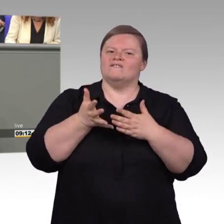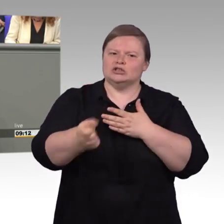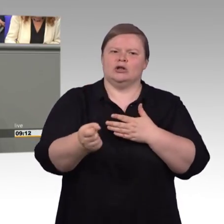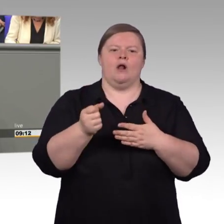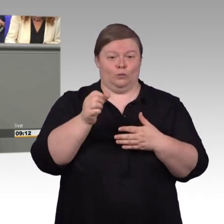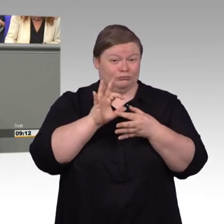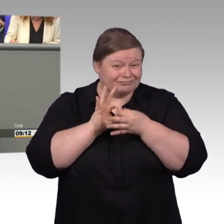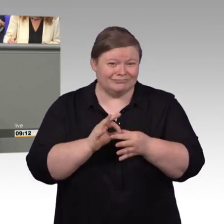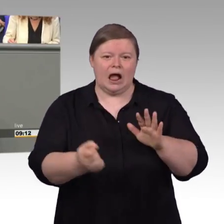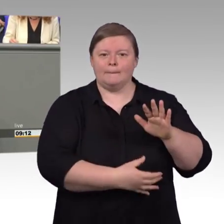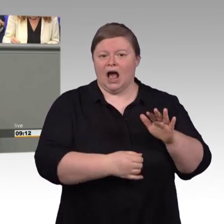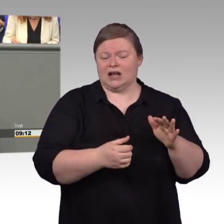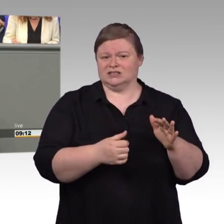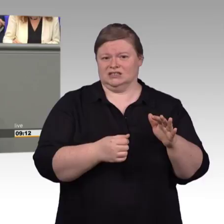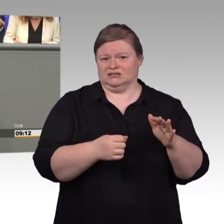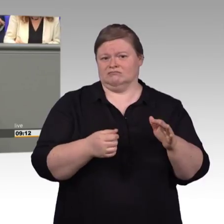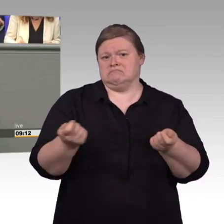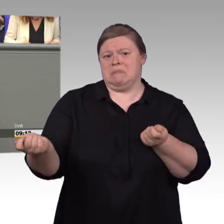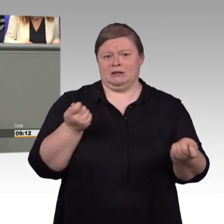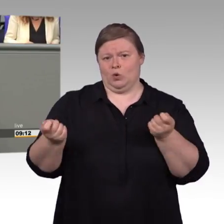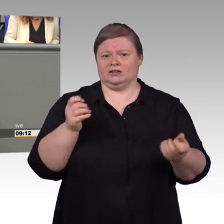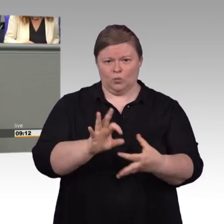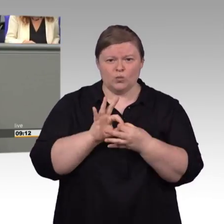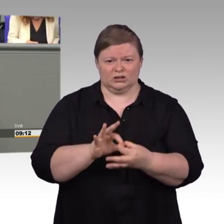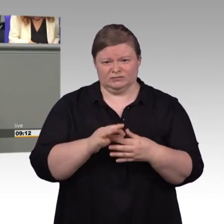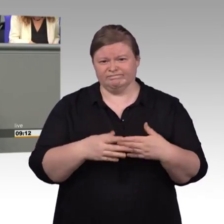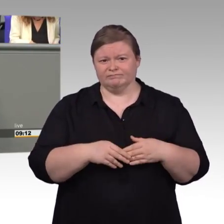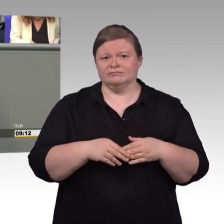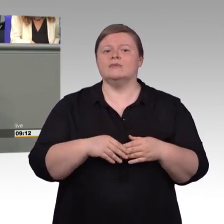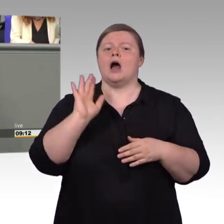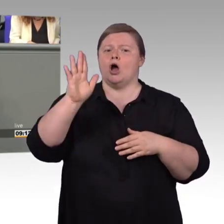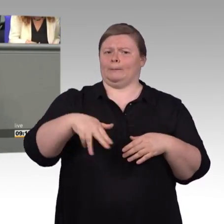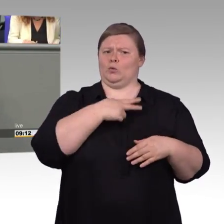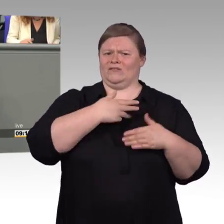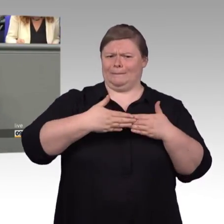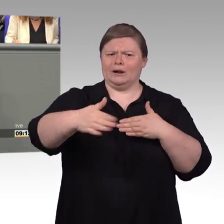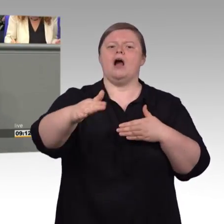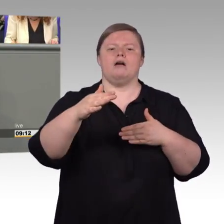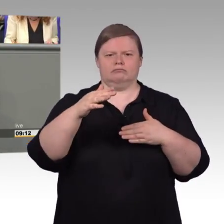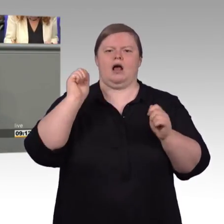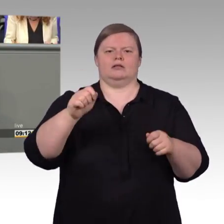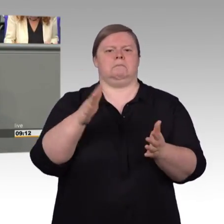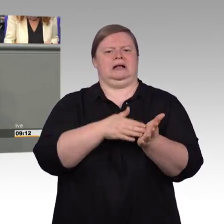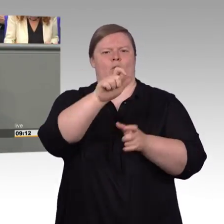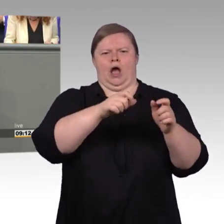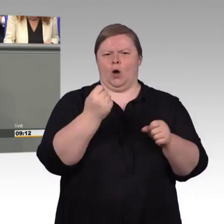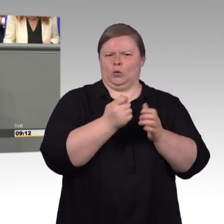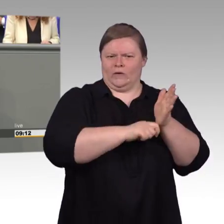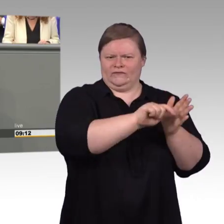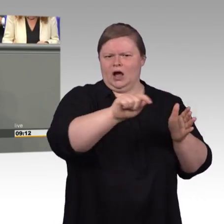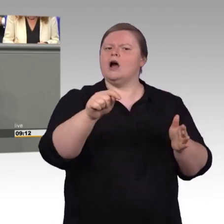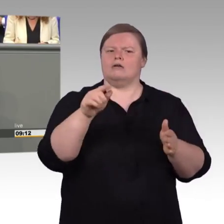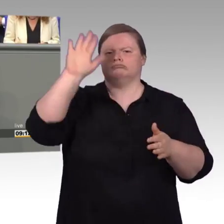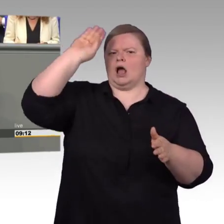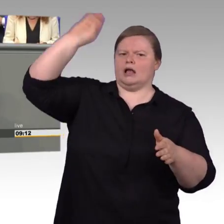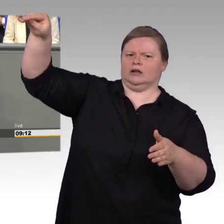über die Verbraucherzentrale ihre Anspruchsvoraussetzungen feststellen lassen. Ich bedanke mich bei allen, die hier beigetragen haben zum